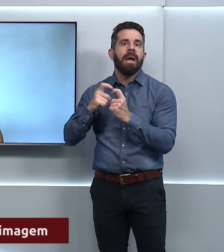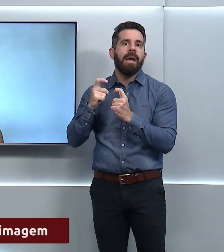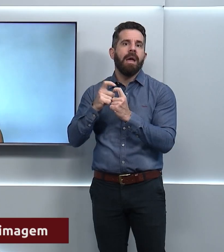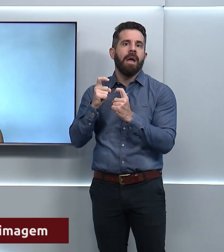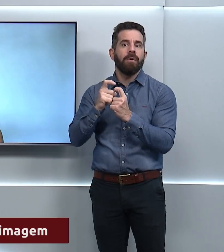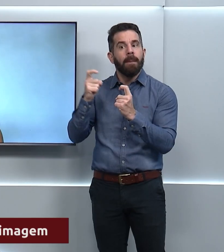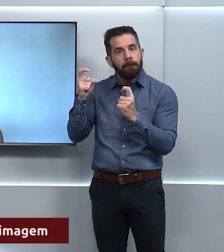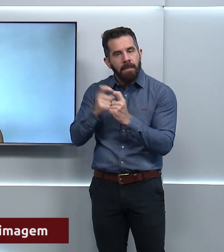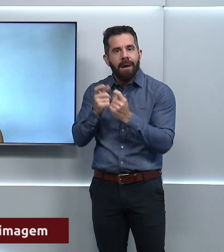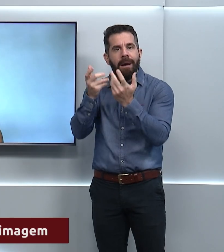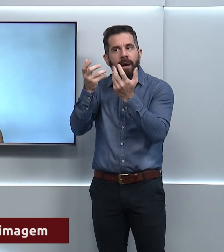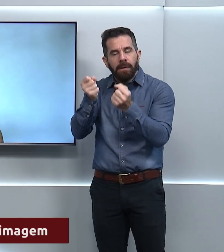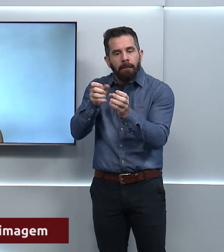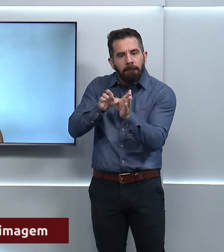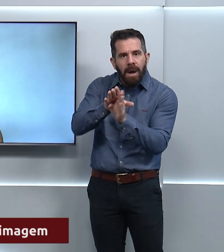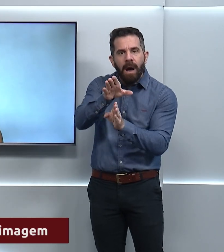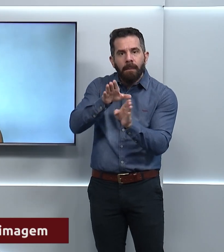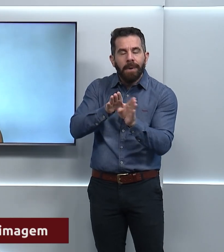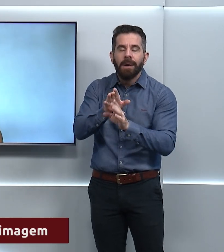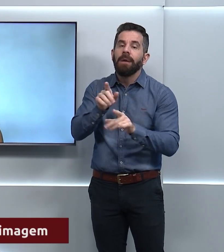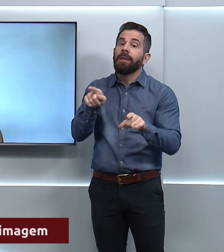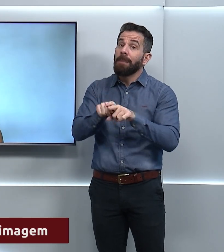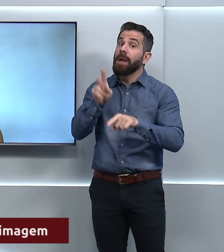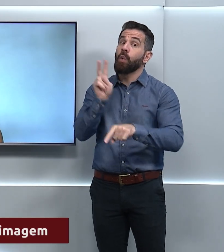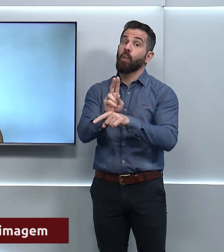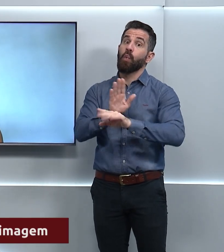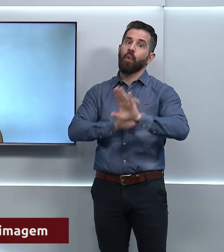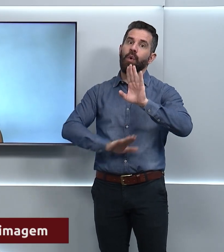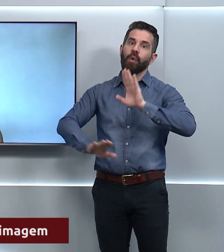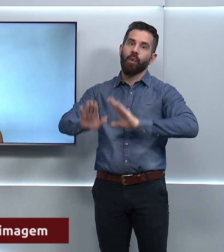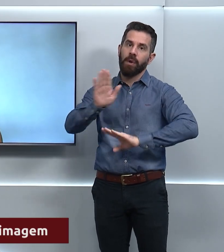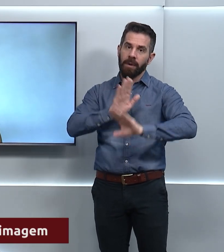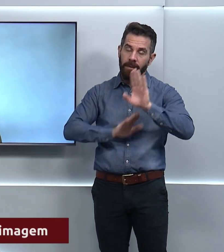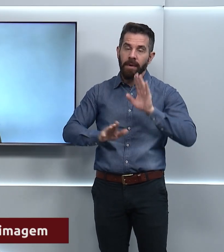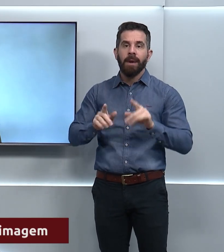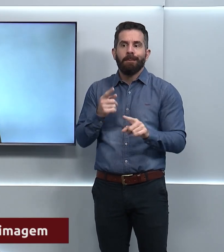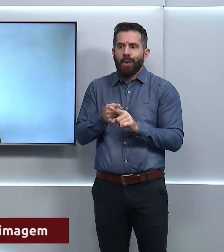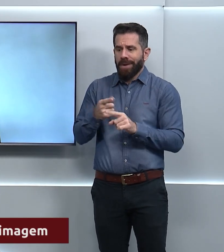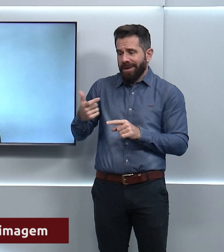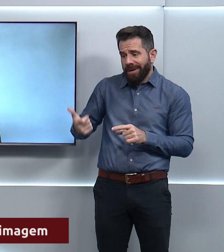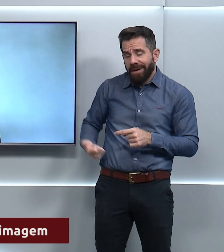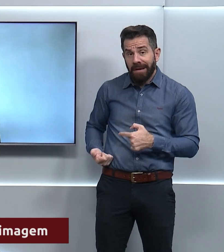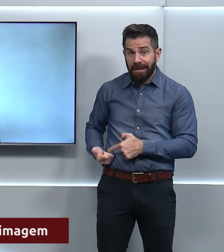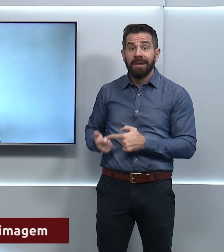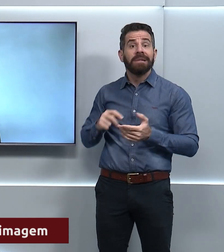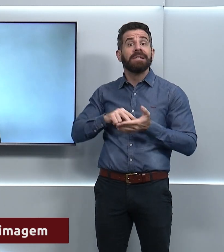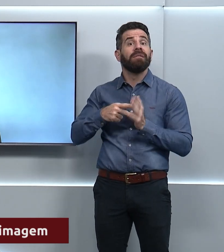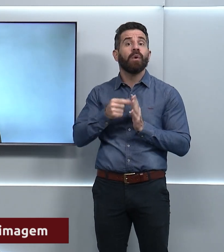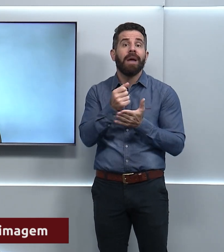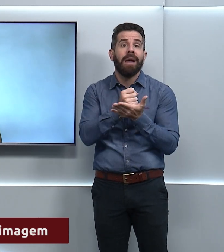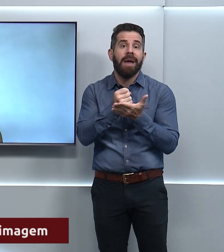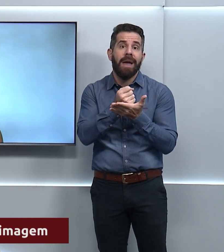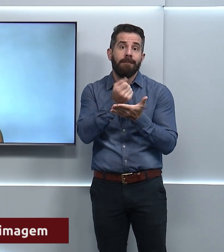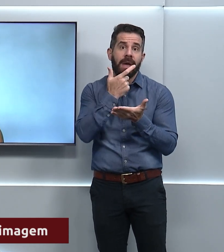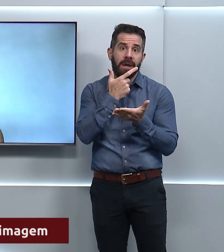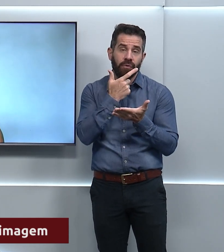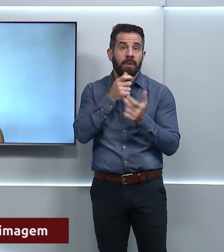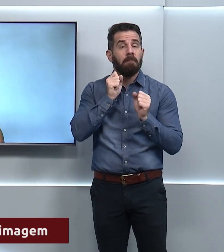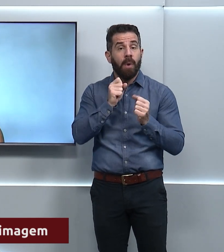tomem cuidado, porque se é um medicamento, ele pode ter efeitos colaterais, é importante destacar